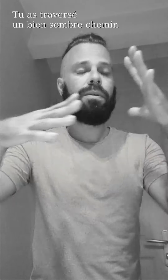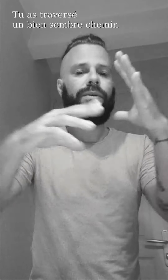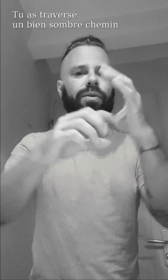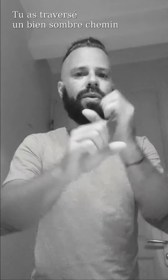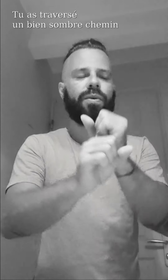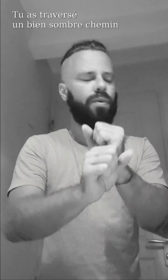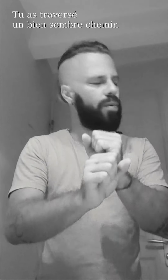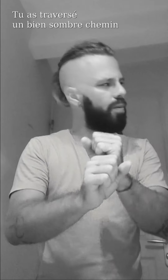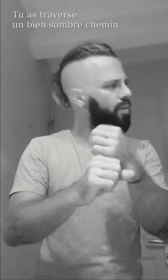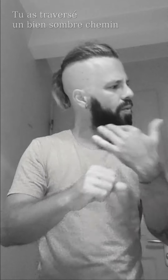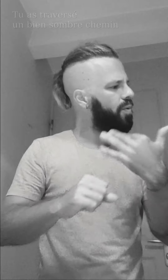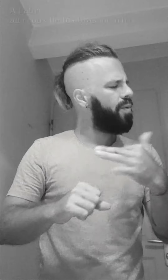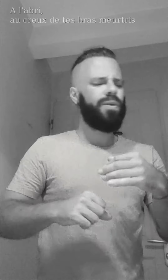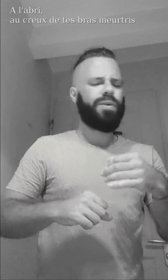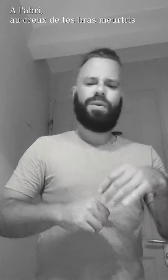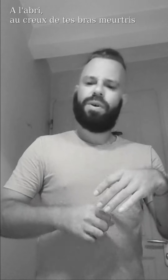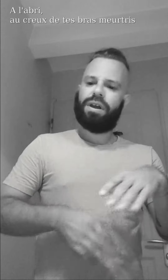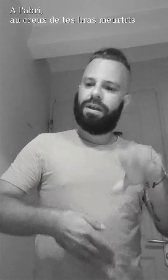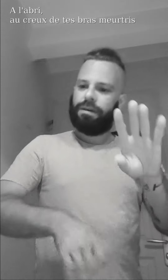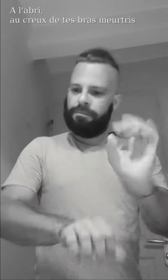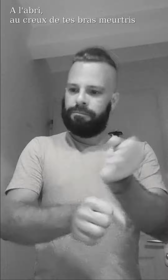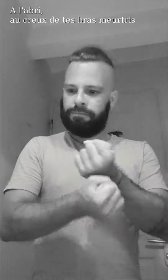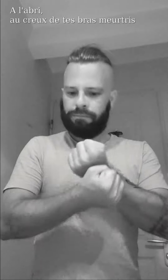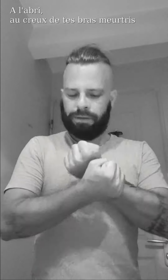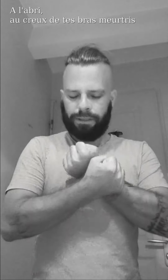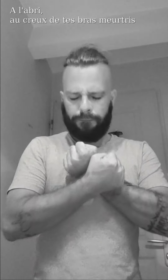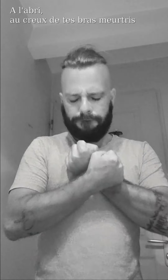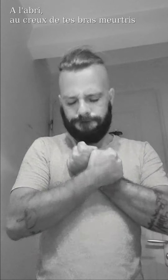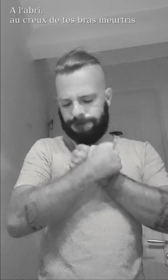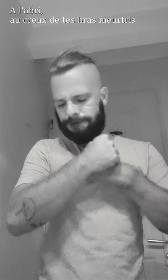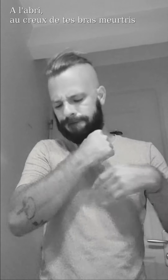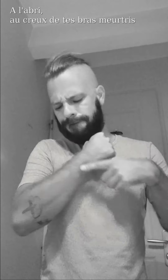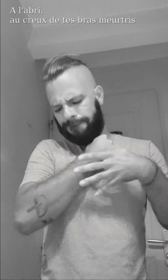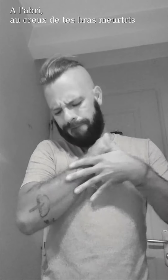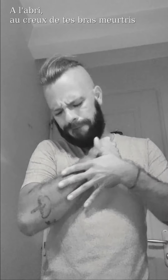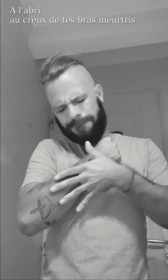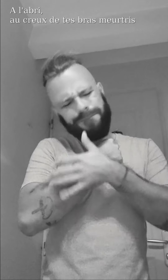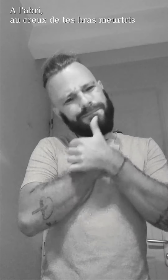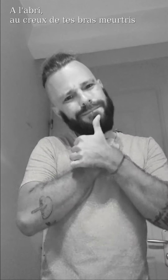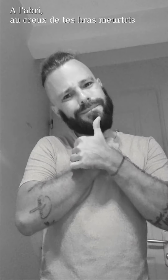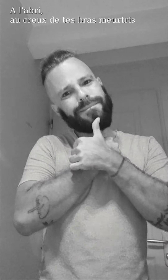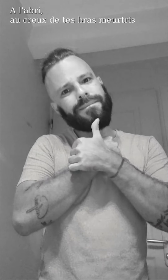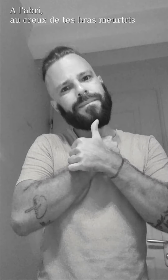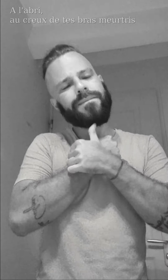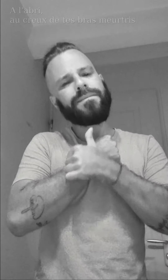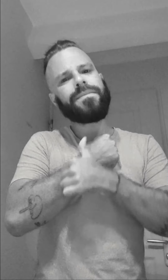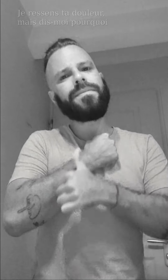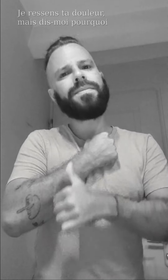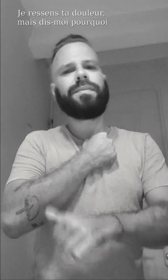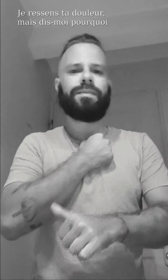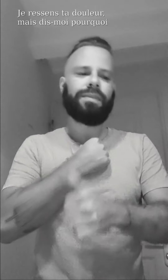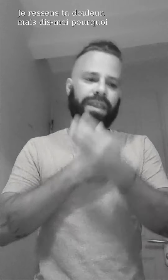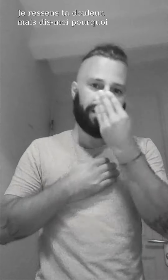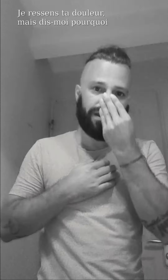sombre chemin à l'abri, au creux de tes bras meurtris. Je ressens